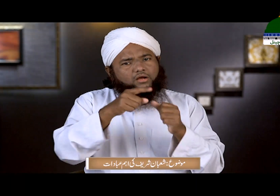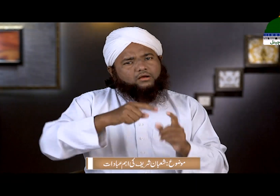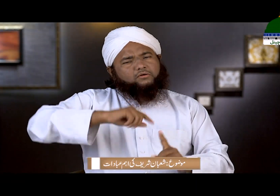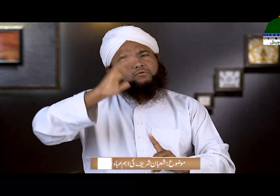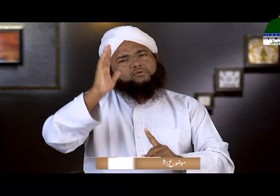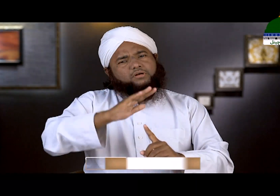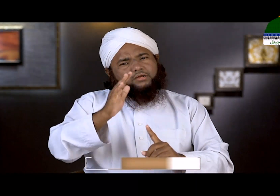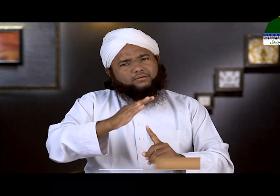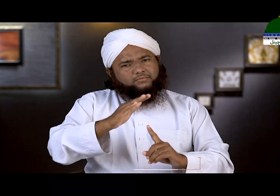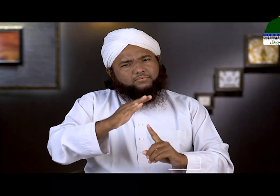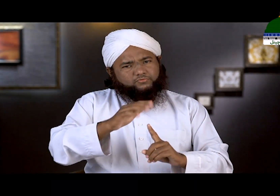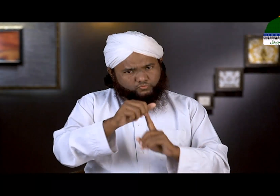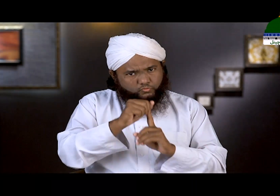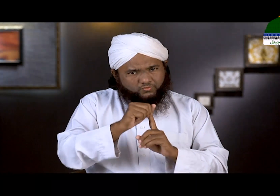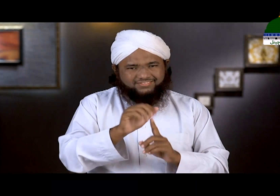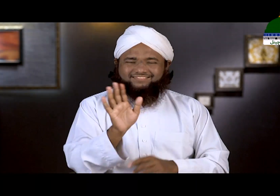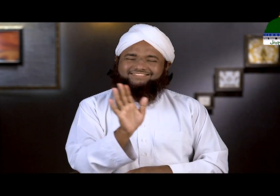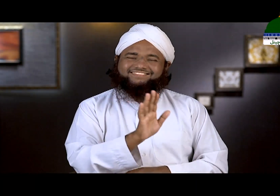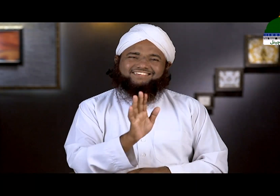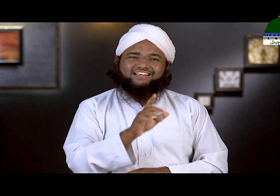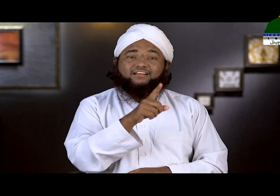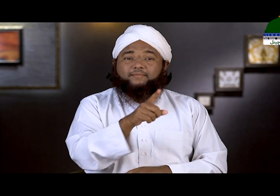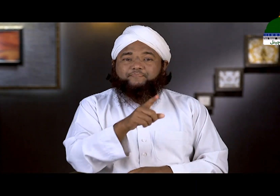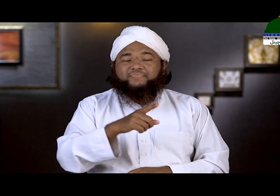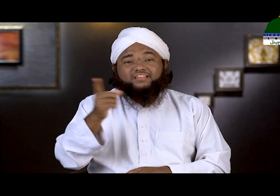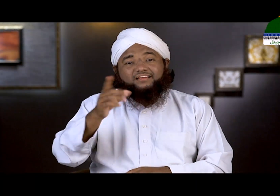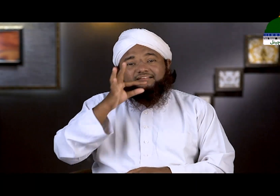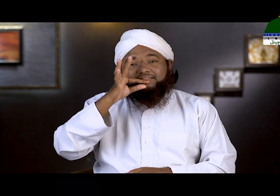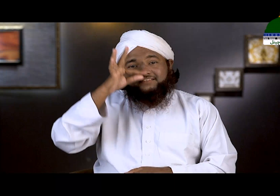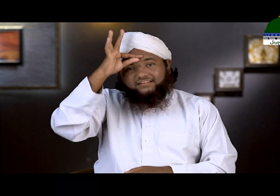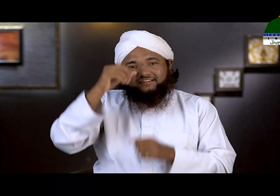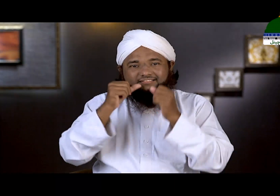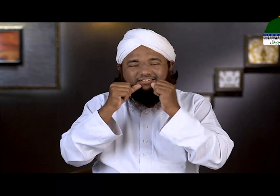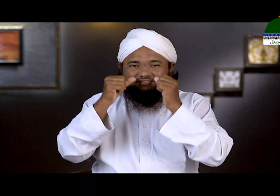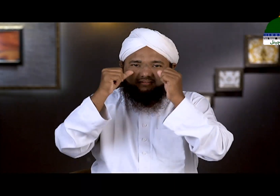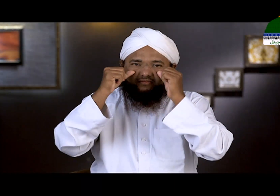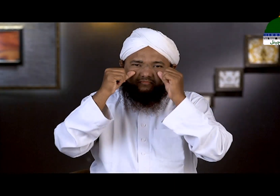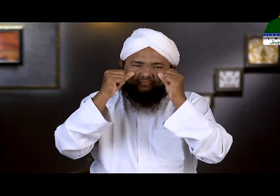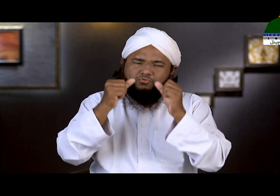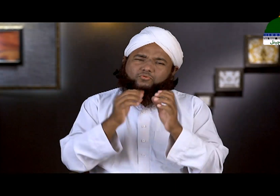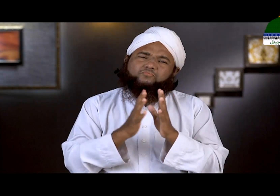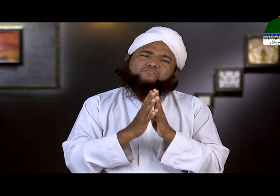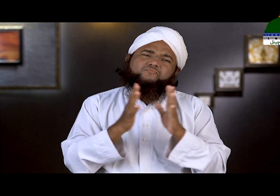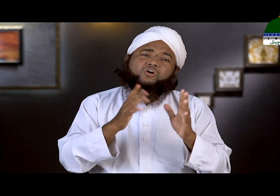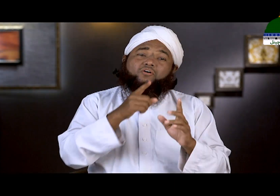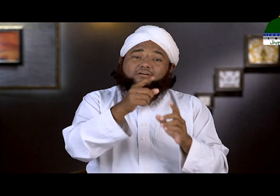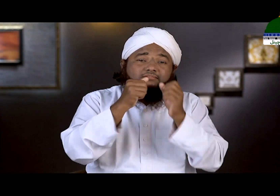وسلم پر ہماری رحمتیں تمہارے مانگنے پر موقوف ہیں۔ ہمارے محبوب صلی اللہ علیہ وآلہ